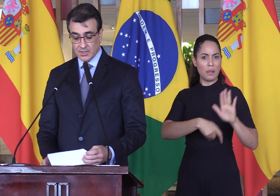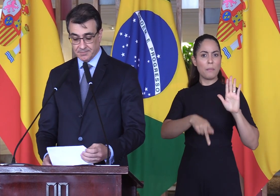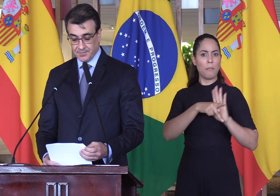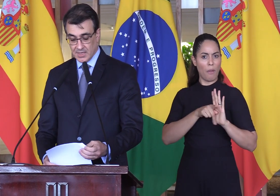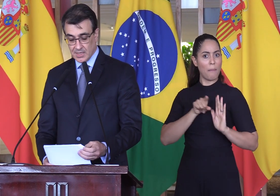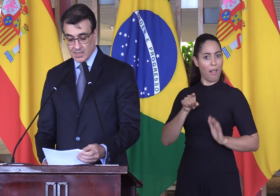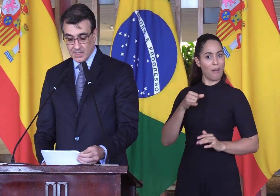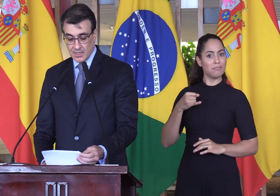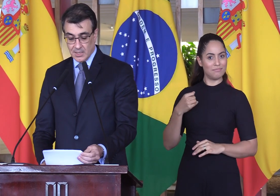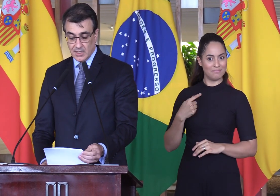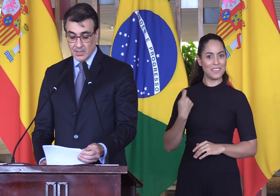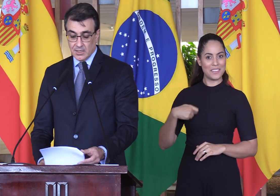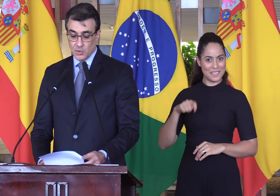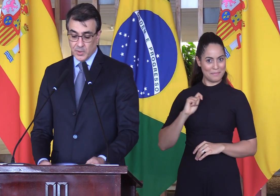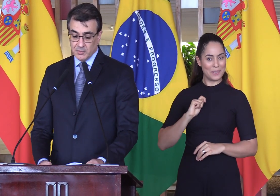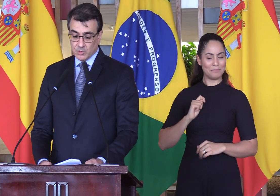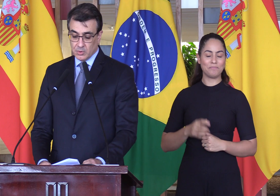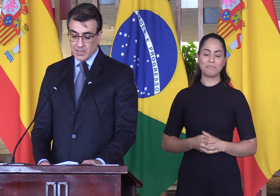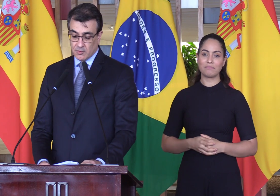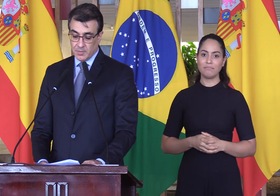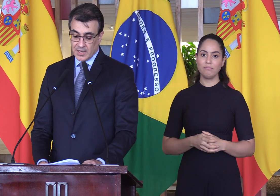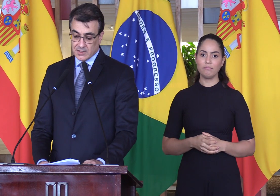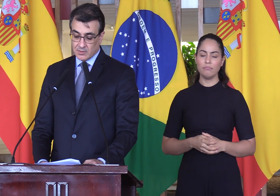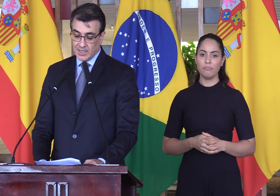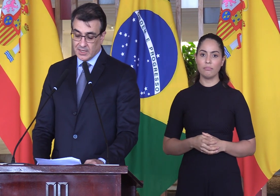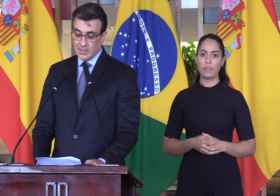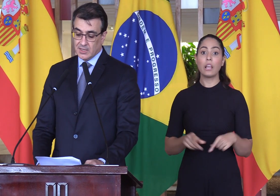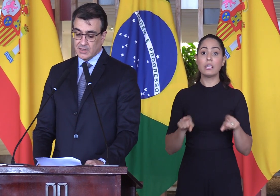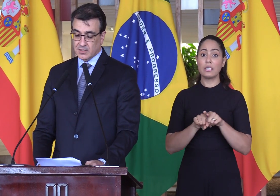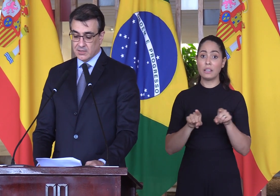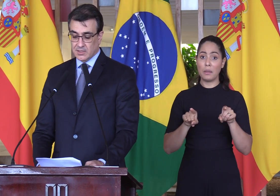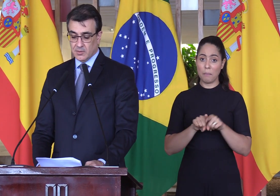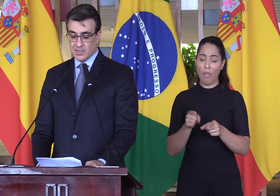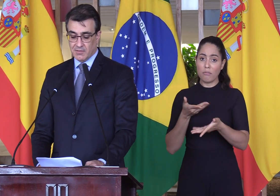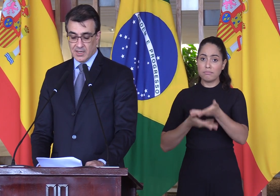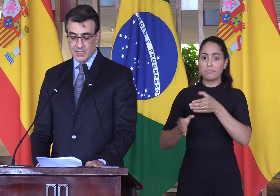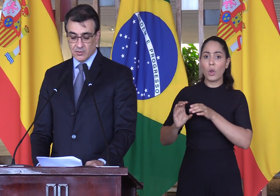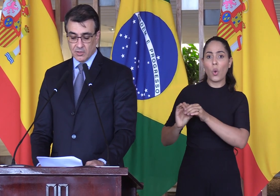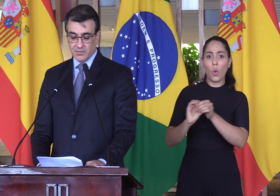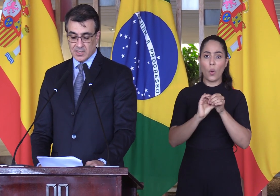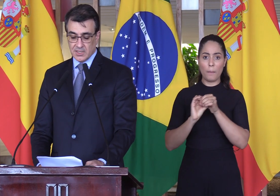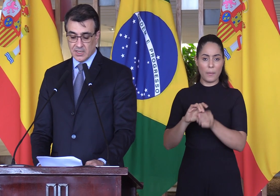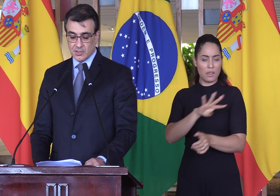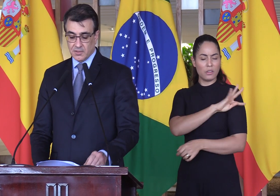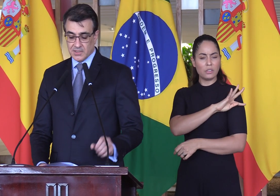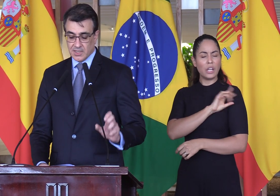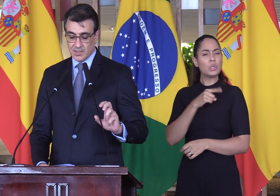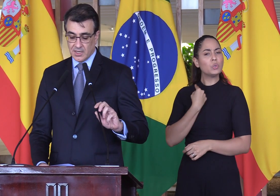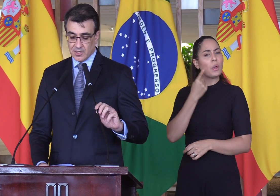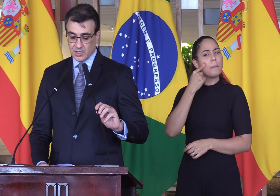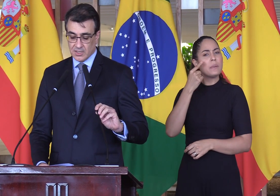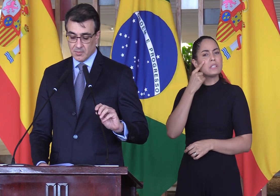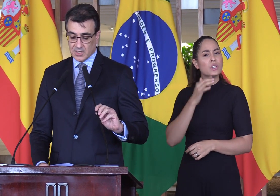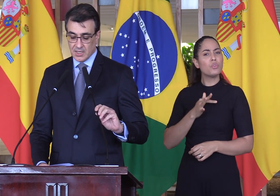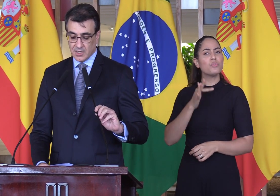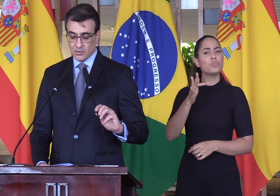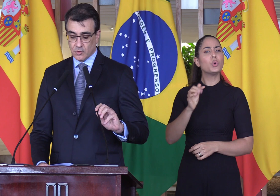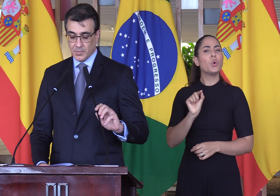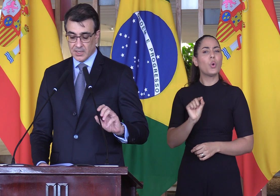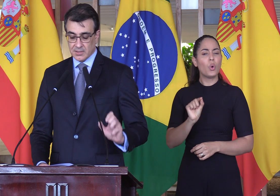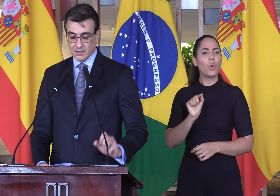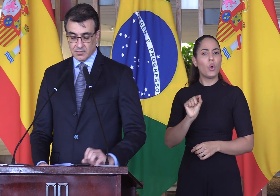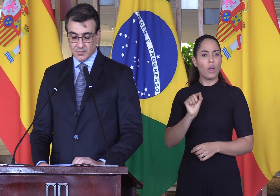espanhola. No âmbito da cooperação técnica, estamos avaliando novas iniciativas entre a Agência